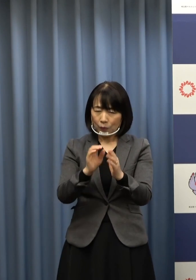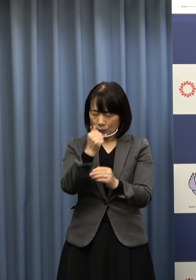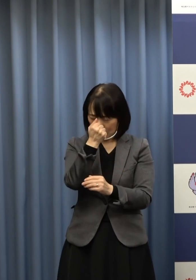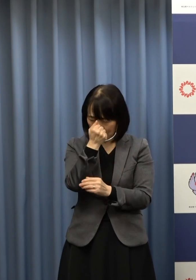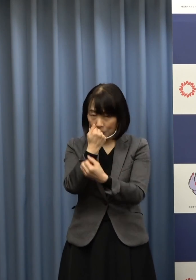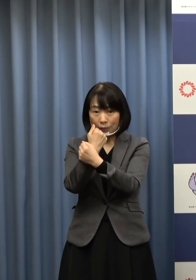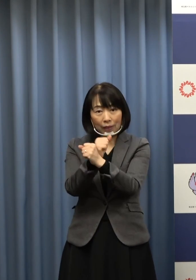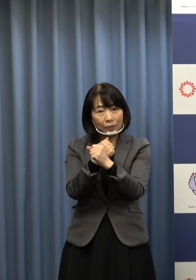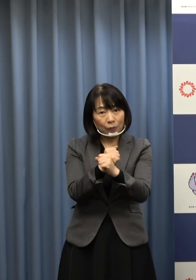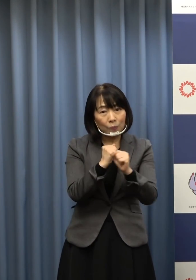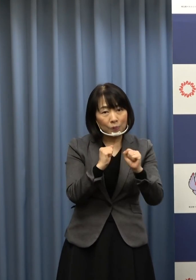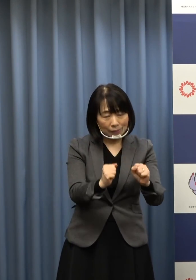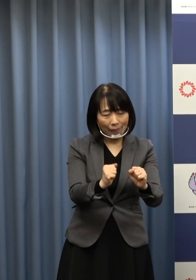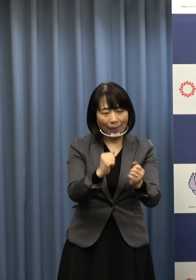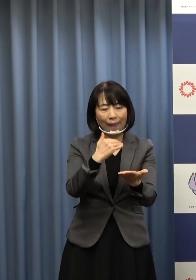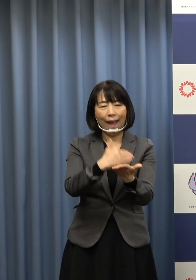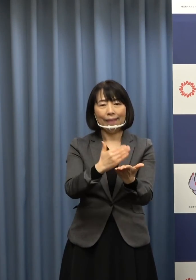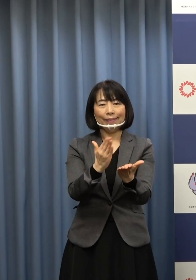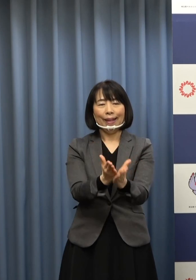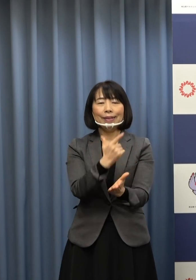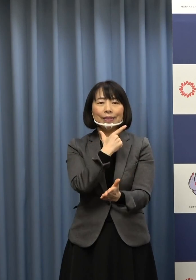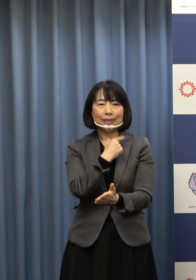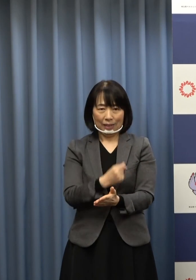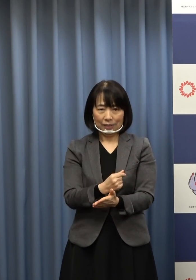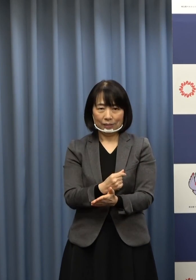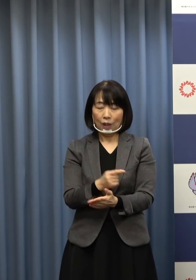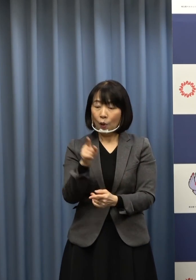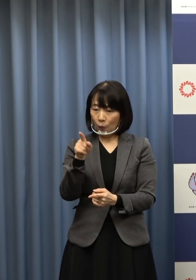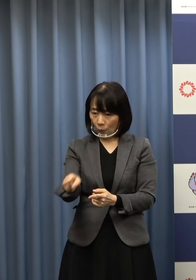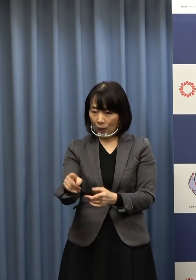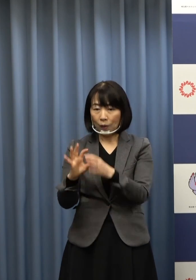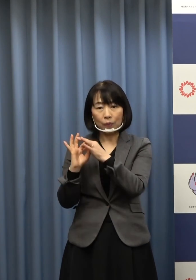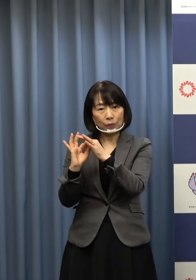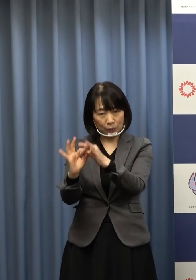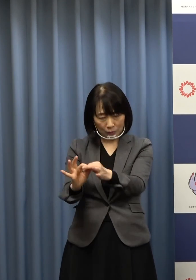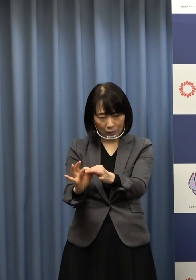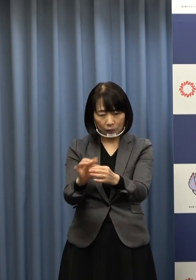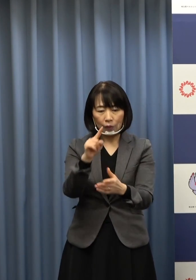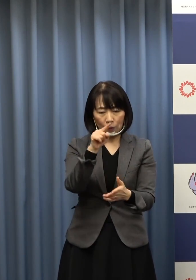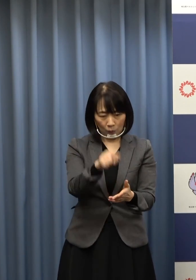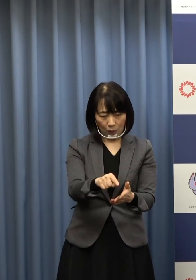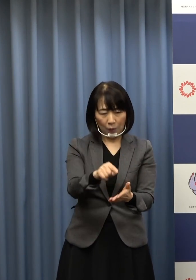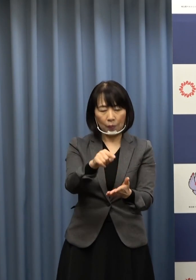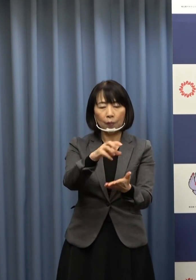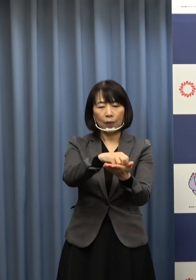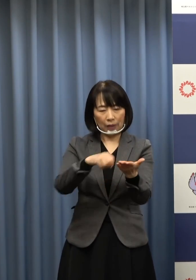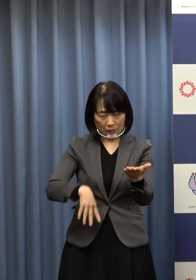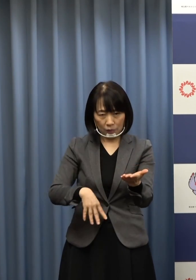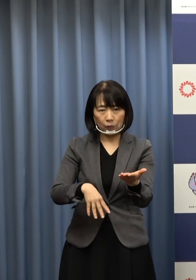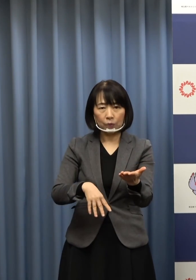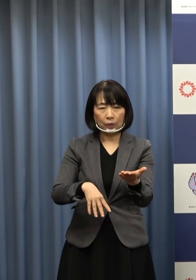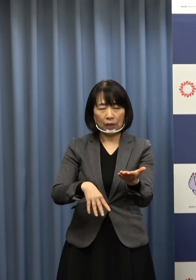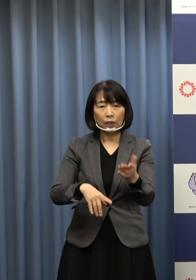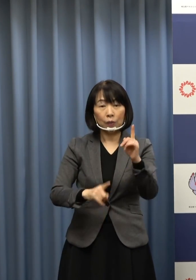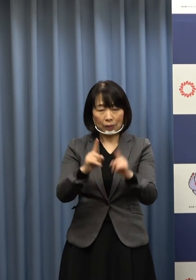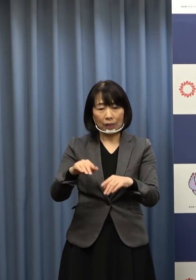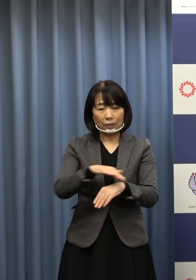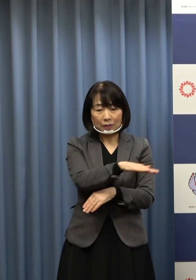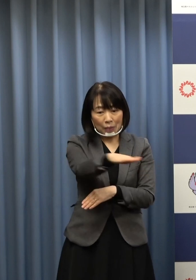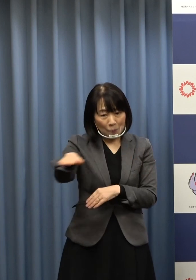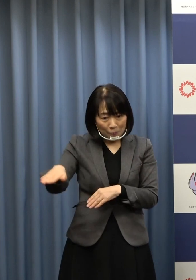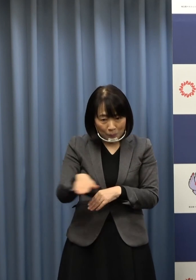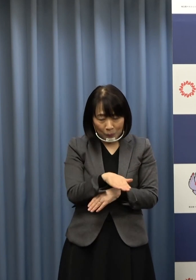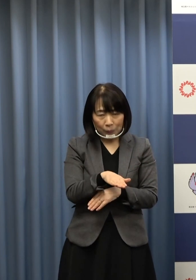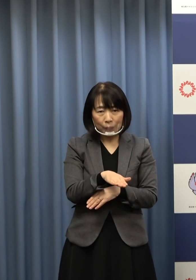判断をしなければいけないと思っていますので、どこを続けるにしても、どこを解除するにしても、全ては今テーブルの上にありますけれ